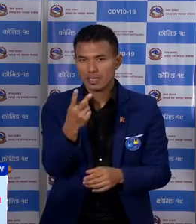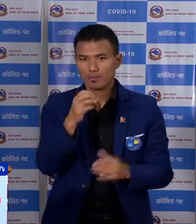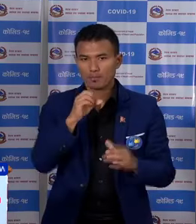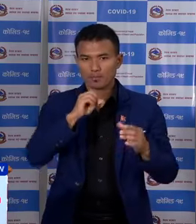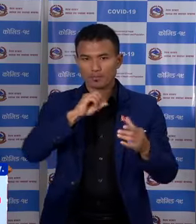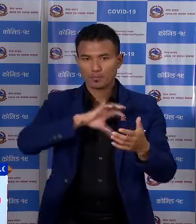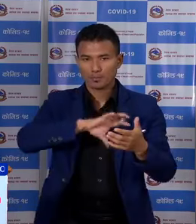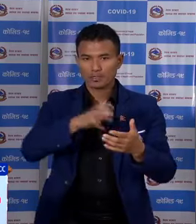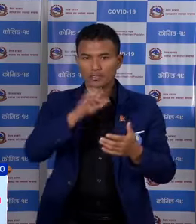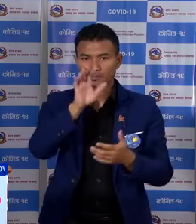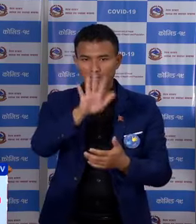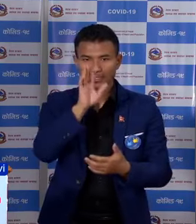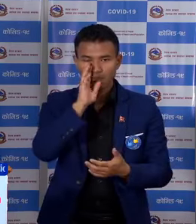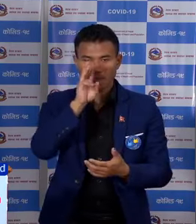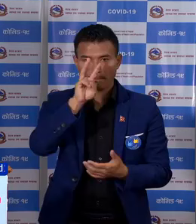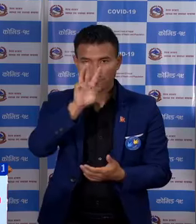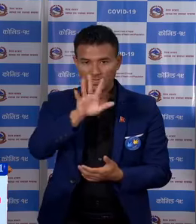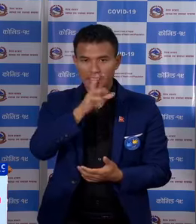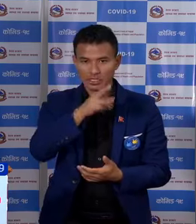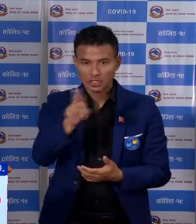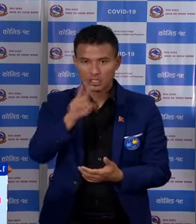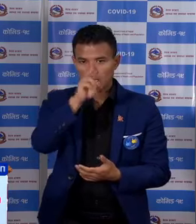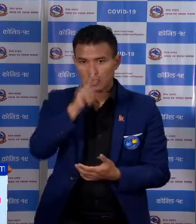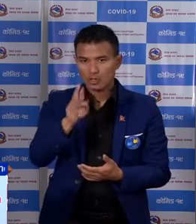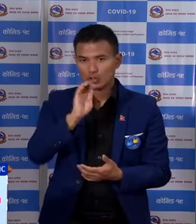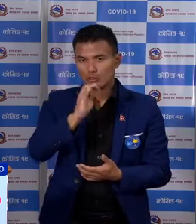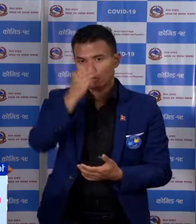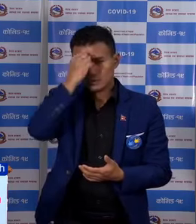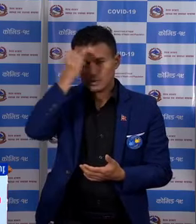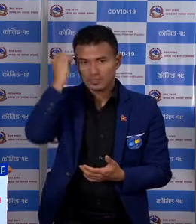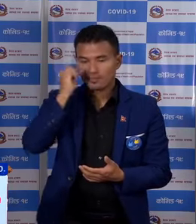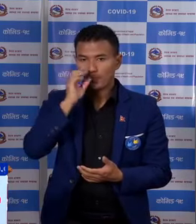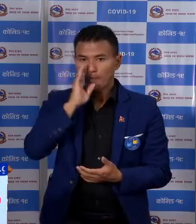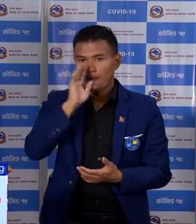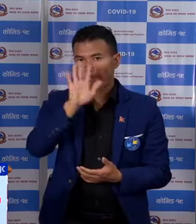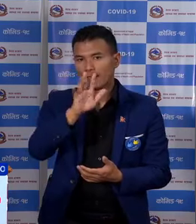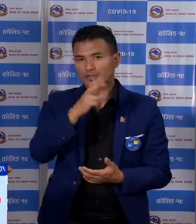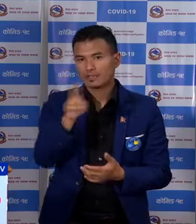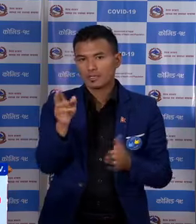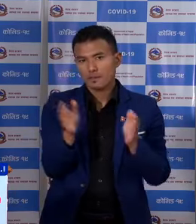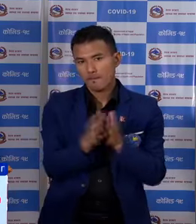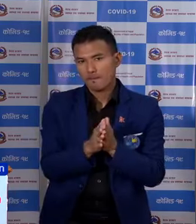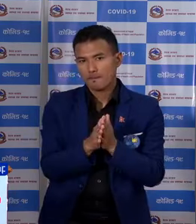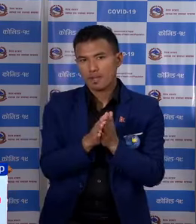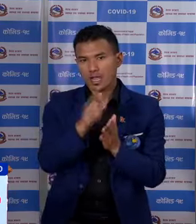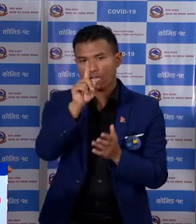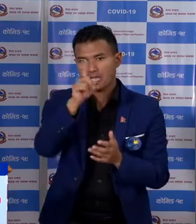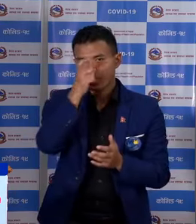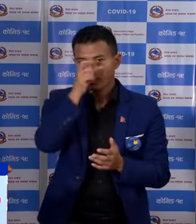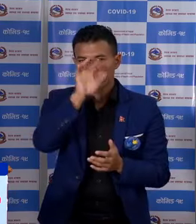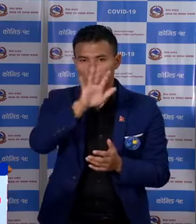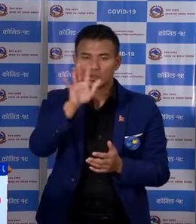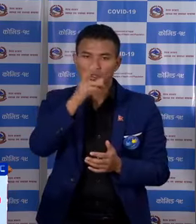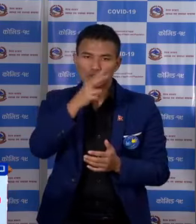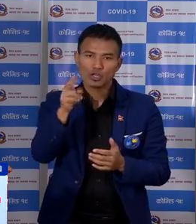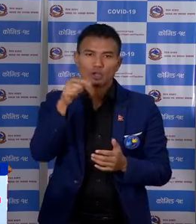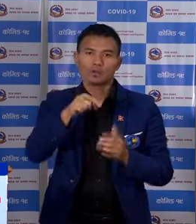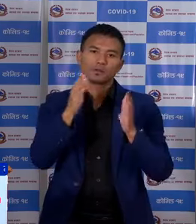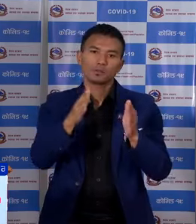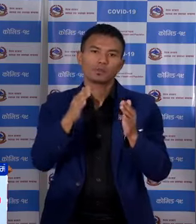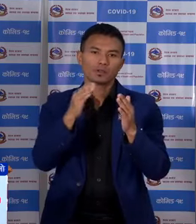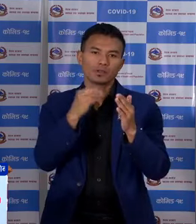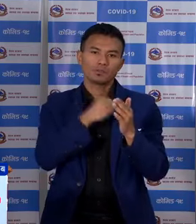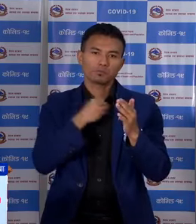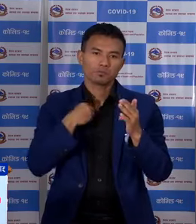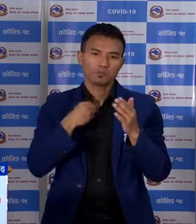प्रदेश नम्र पांच मां 35 जाना रो सुदुर्पशिम्प्रदेश मा 5 जाना गरी कूल 155 जाना हाल सम्मा